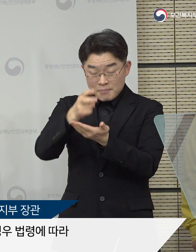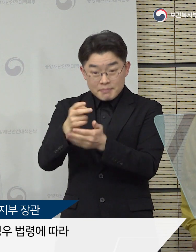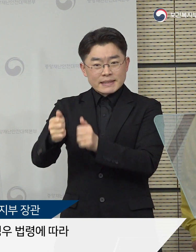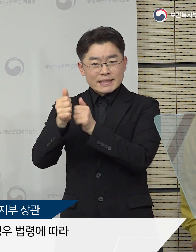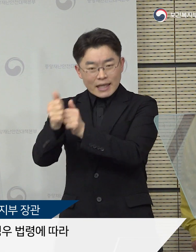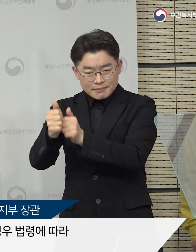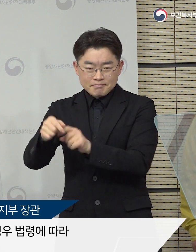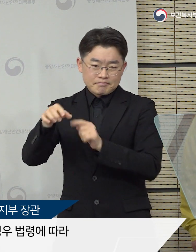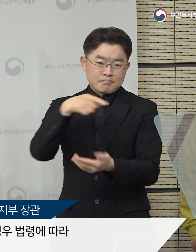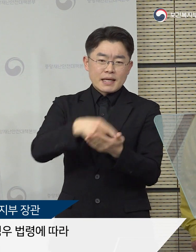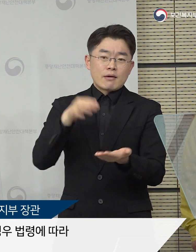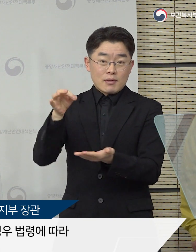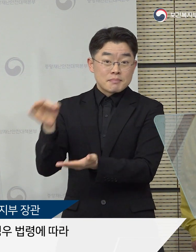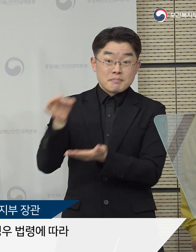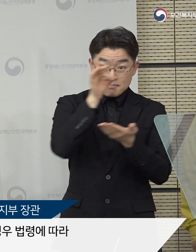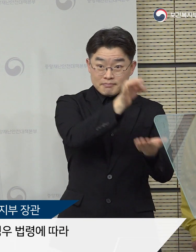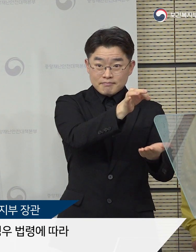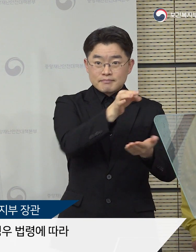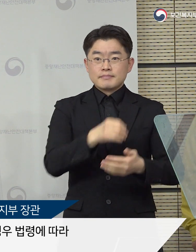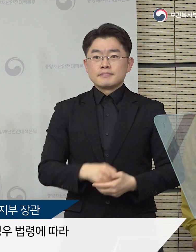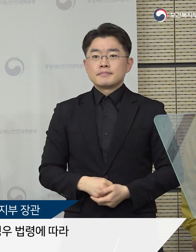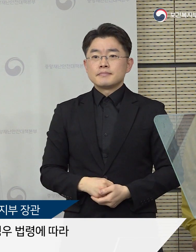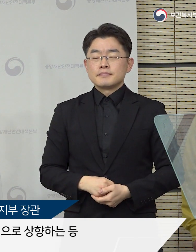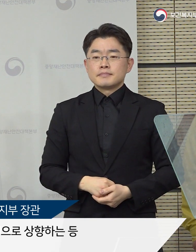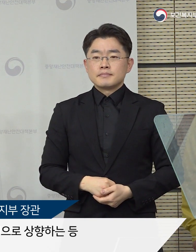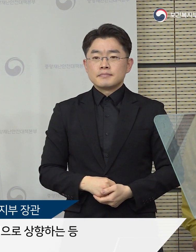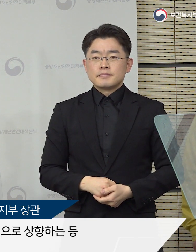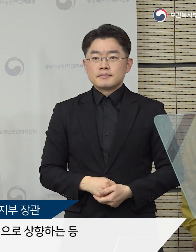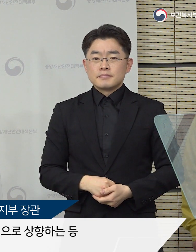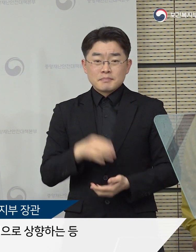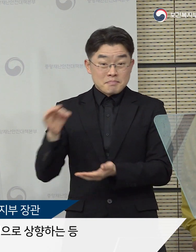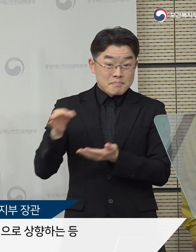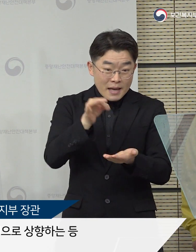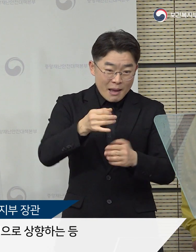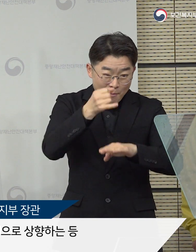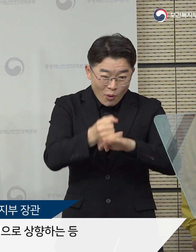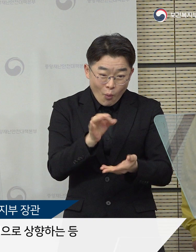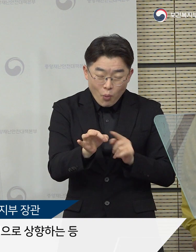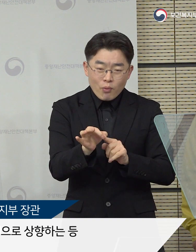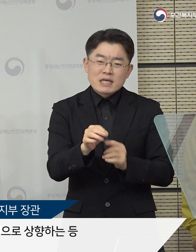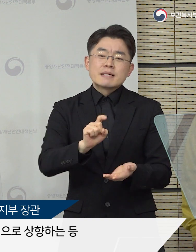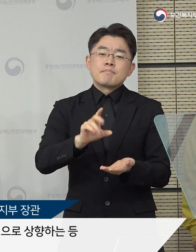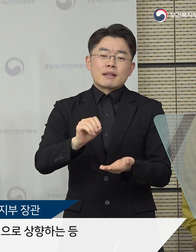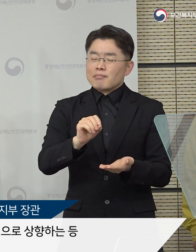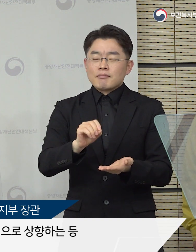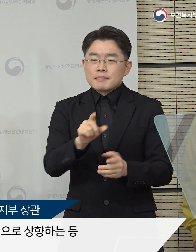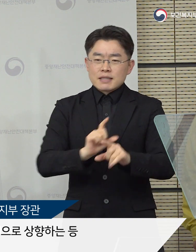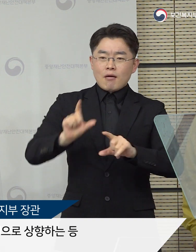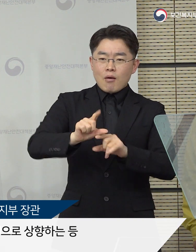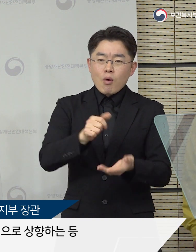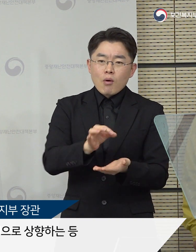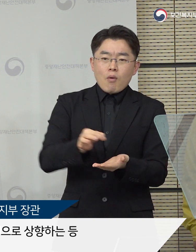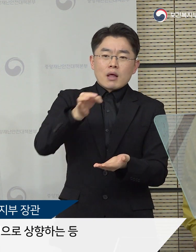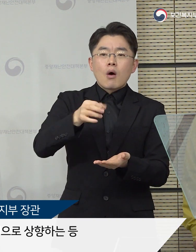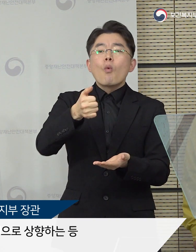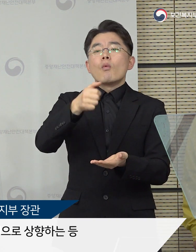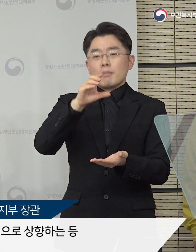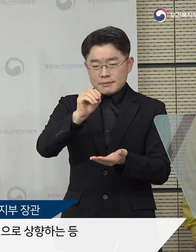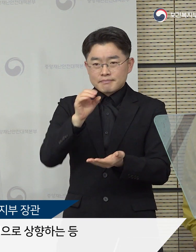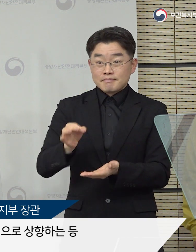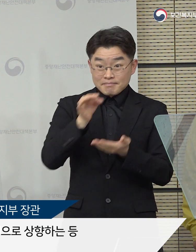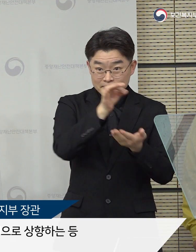따라 손실보상금을 지원할 것입니다. 보상금 하한액도 분기별 10만 원에서 50만 원으로 상향하는